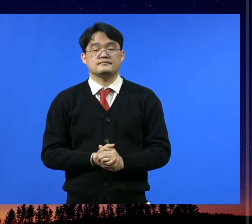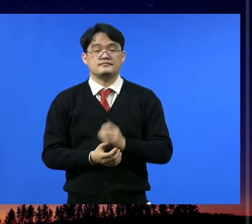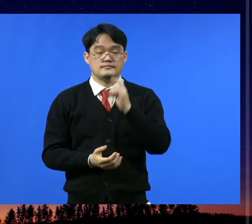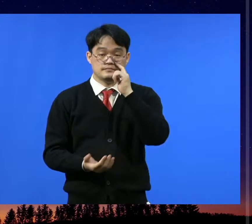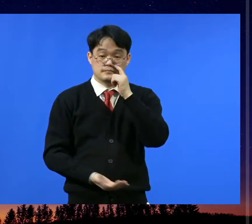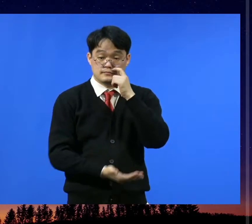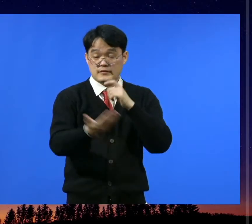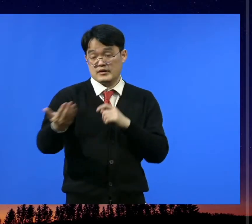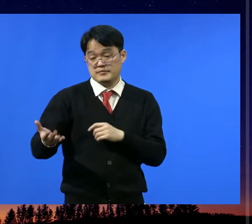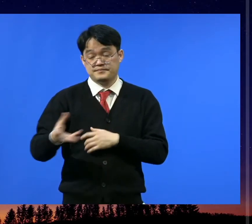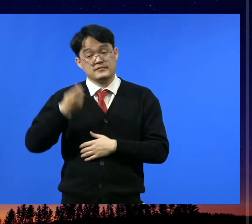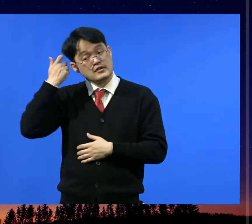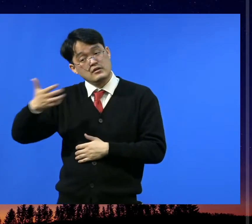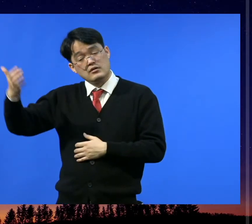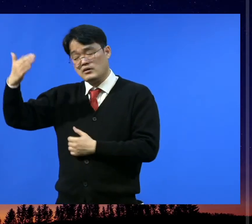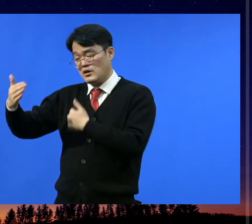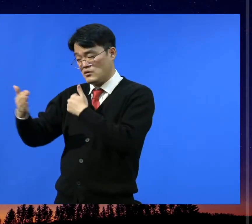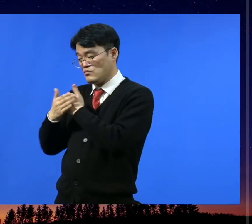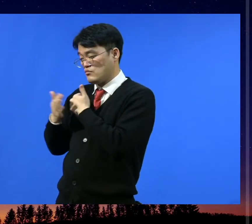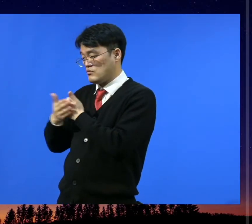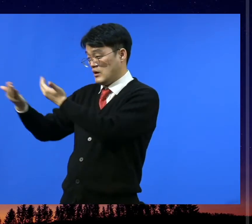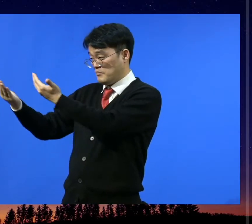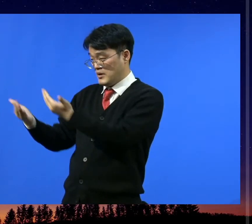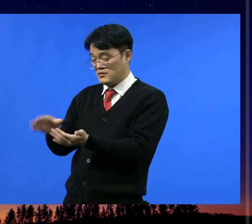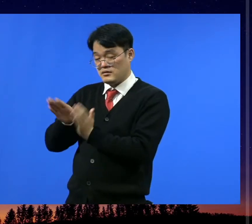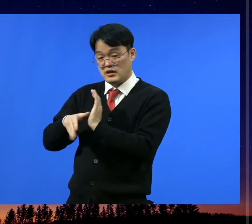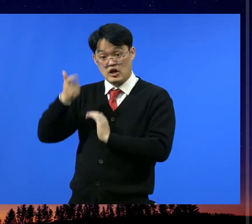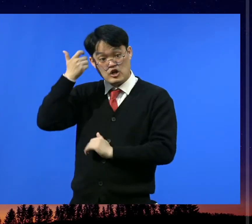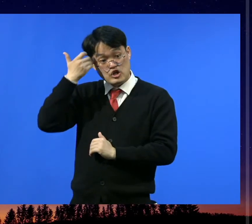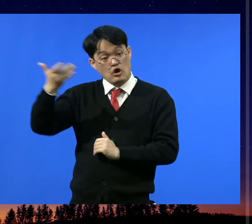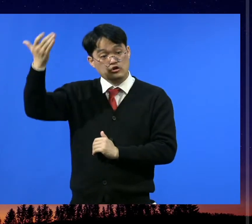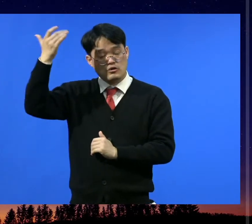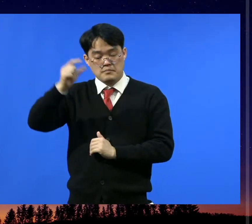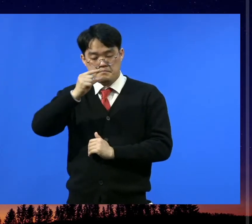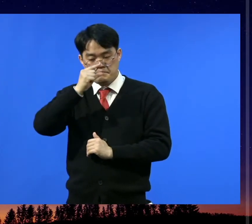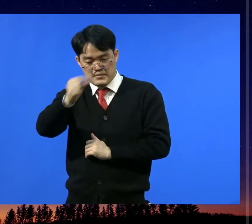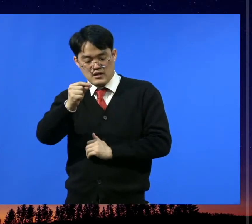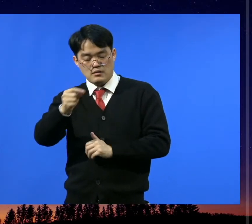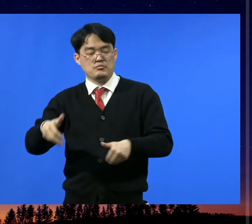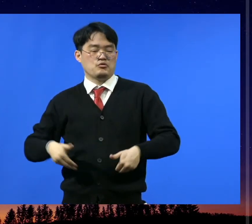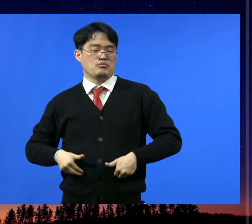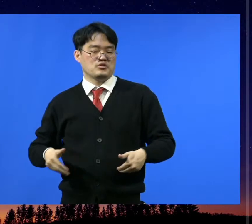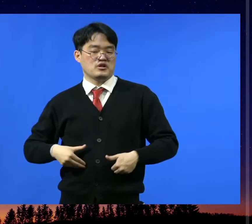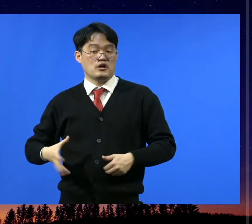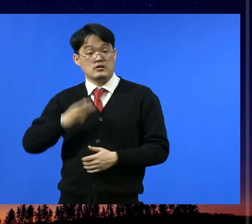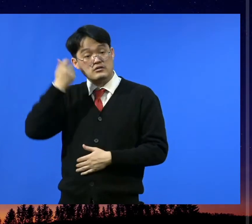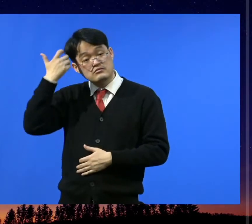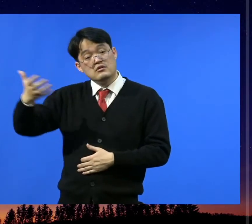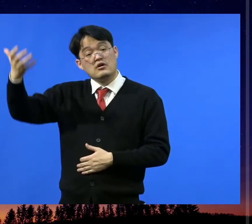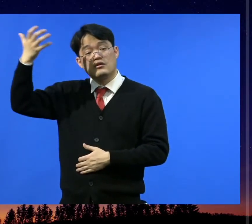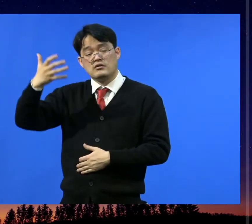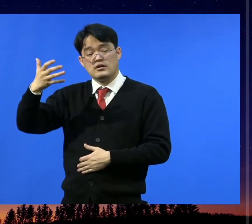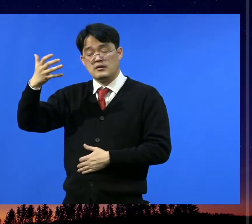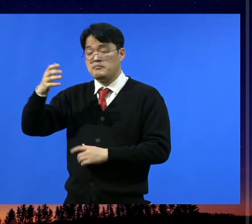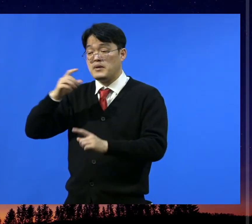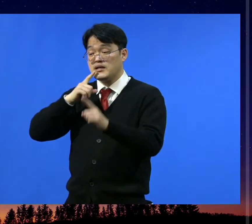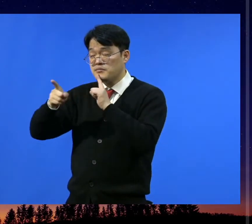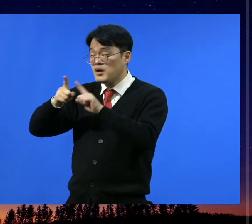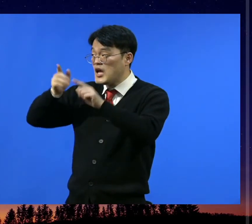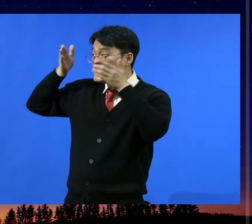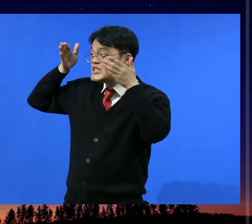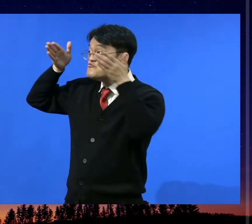여러분, 성령의 도움을 받으려고 하면 영적으로 민감해야 합니다. 그리고 성령의 음성에 귀를 기울이고